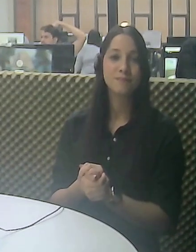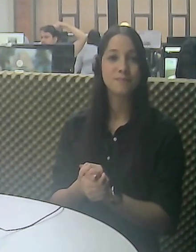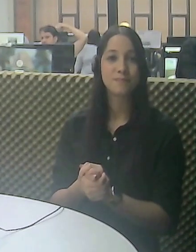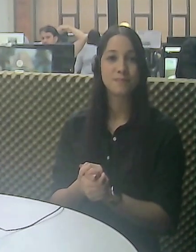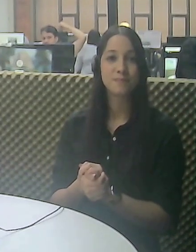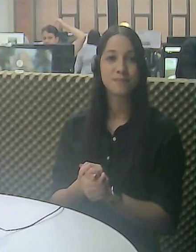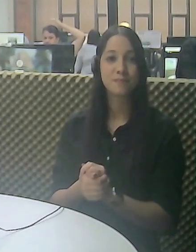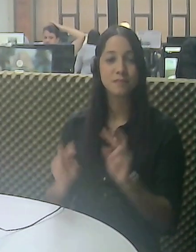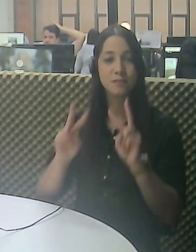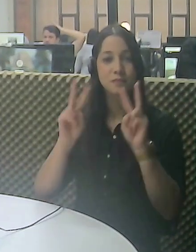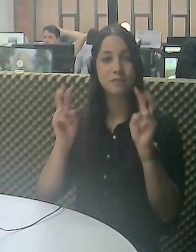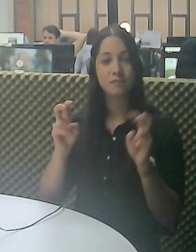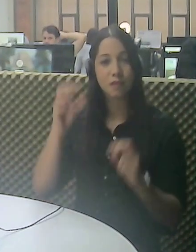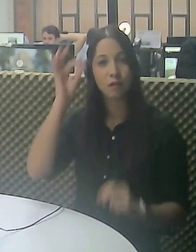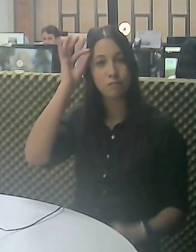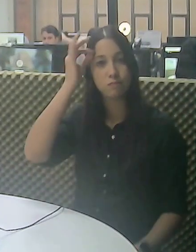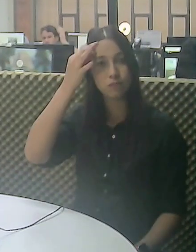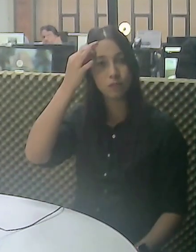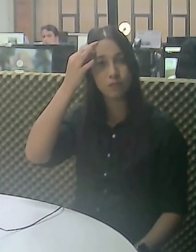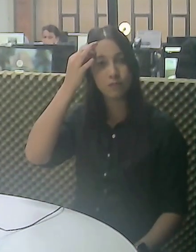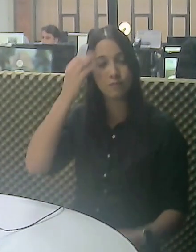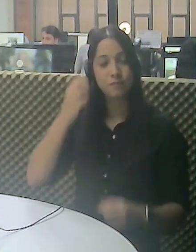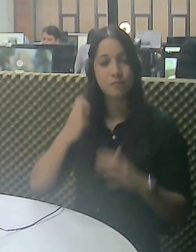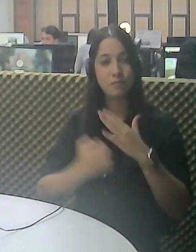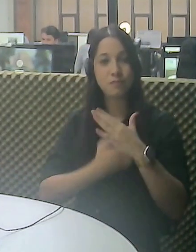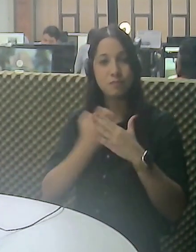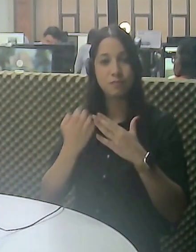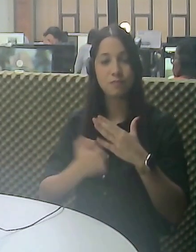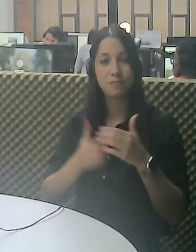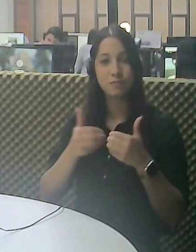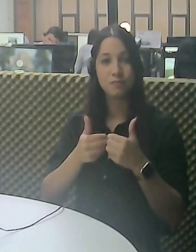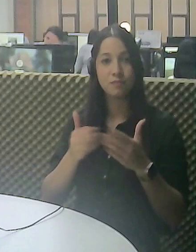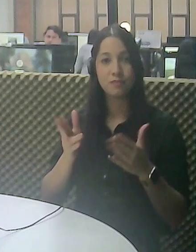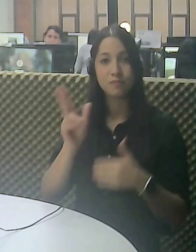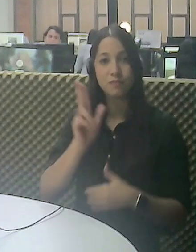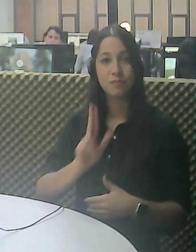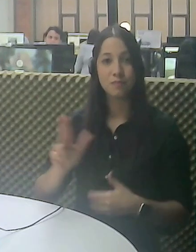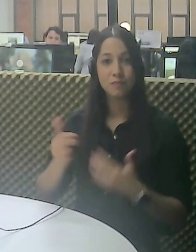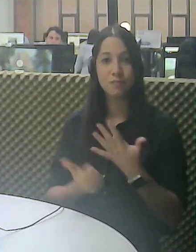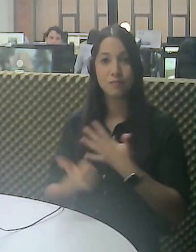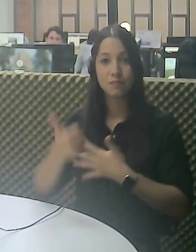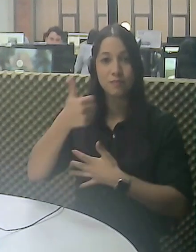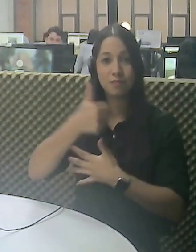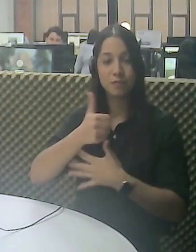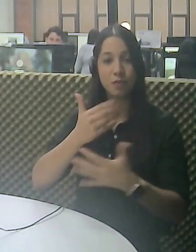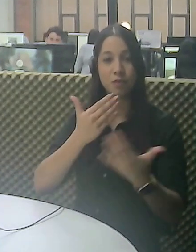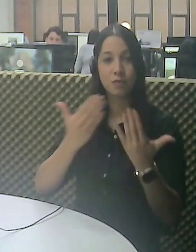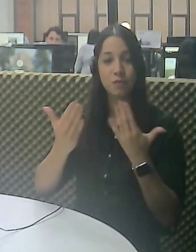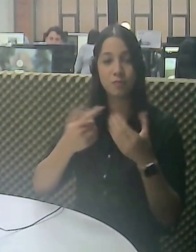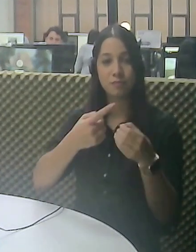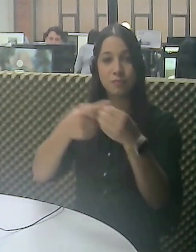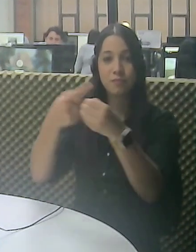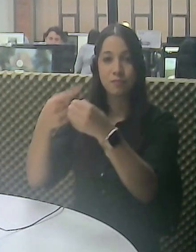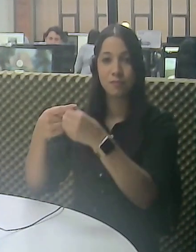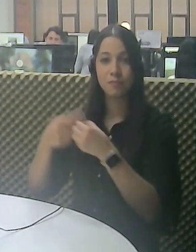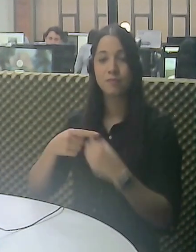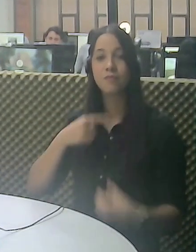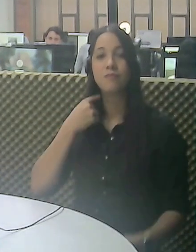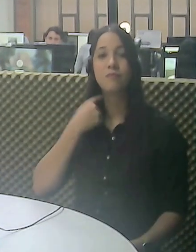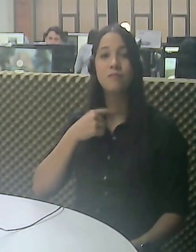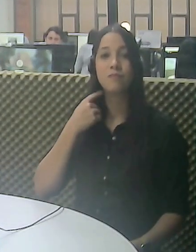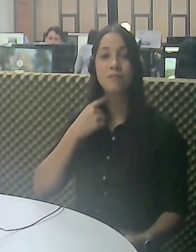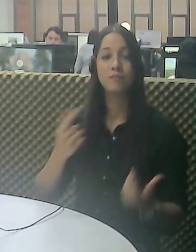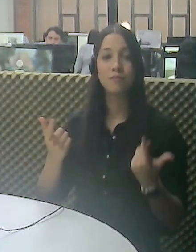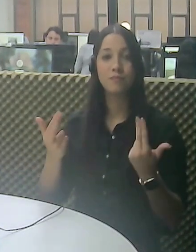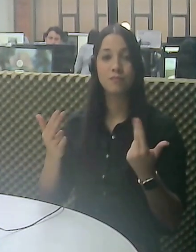Quando o assunto é rapidez na hora de abrir uma empresa, Uberlândia fica em primeiro lugar ao ser comparada com outras cidades mineiras do mesmo